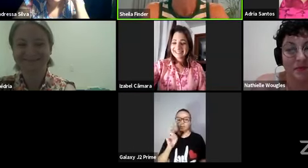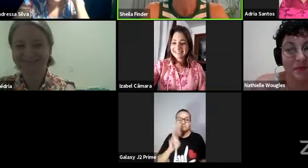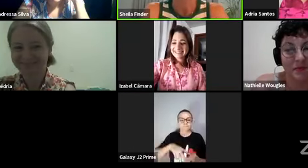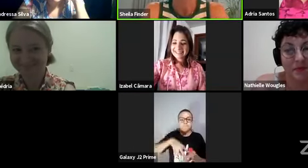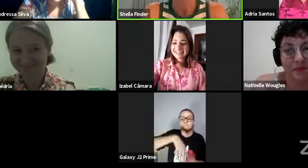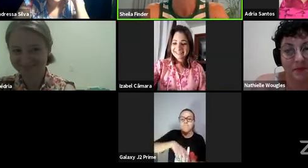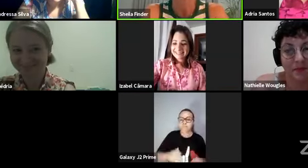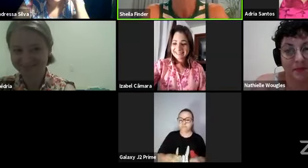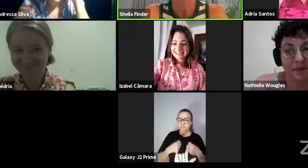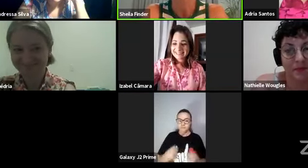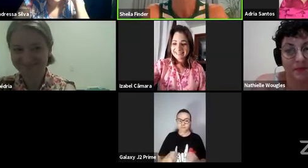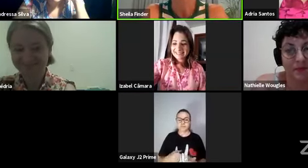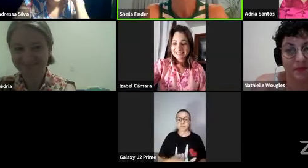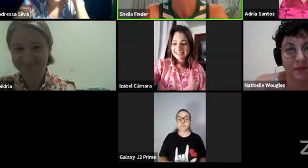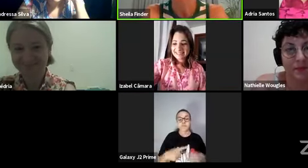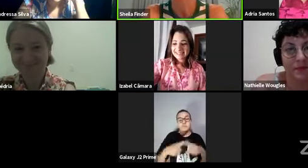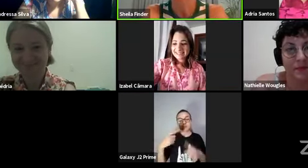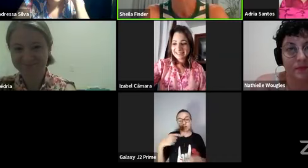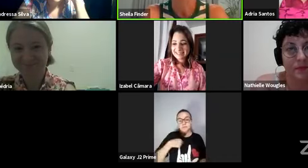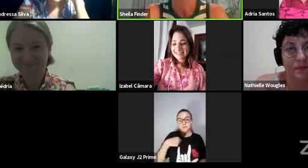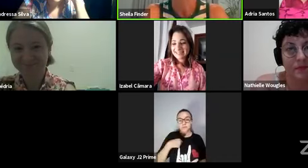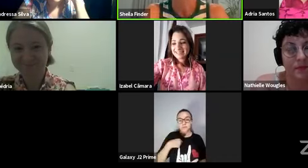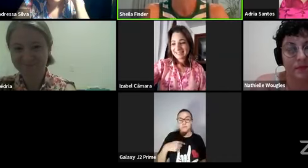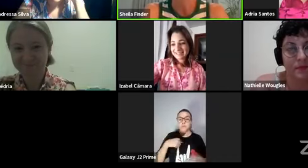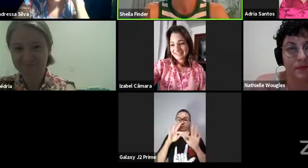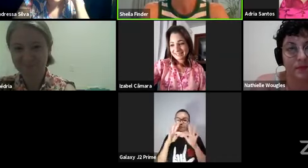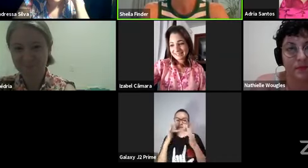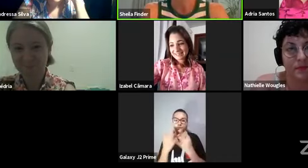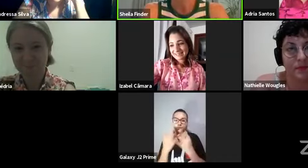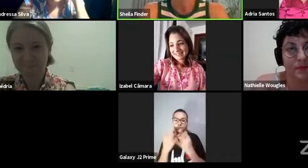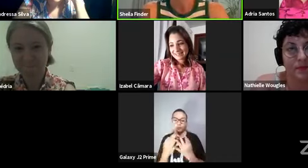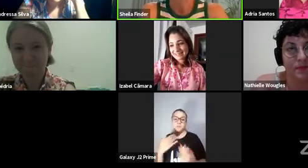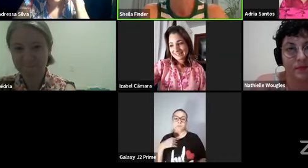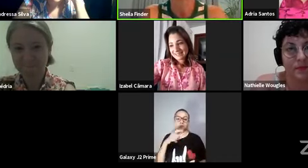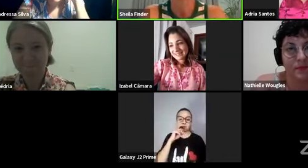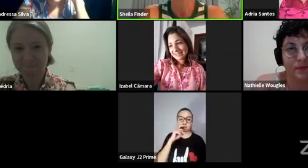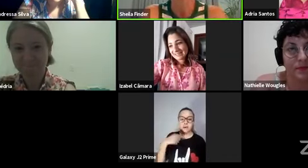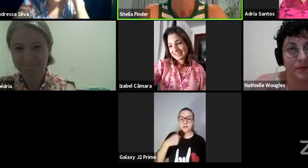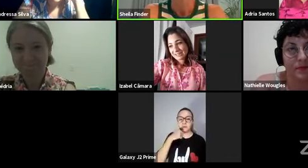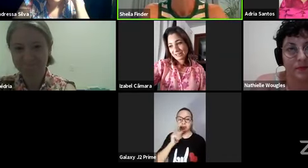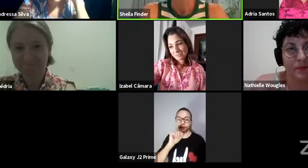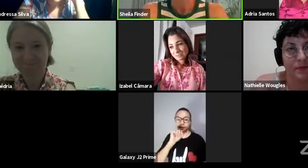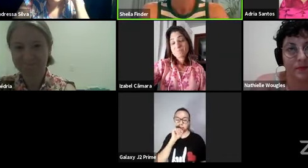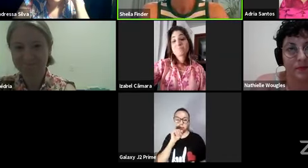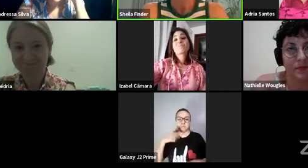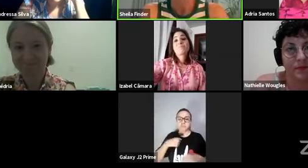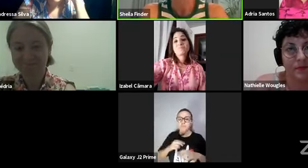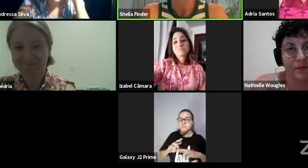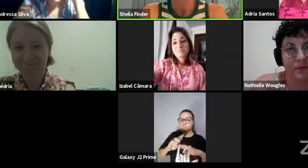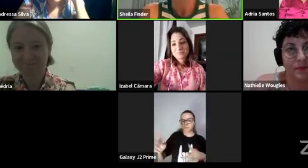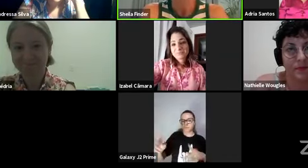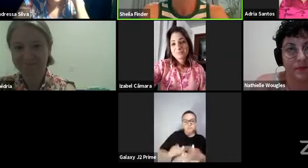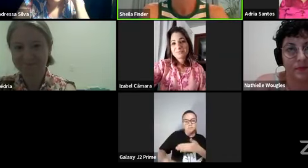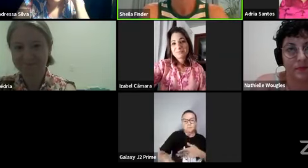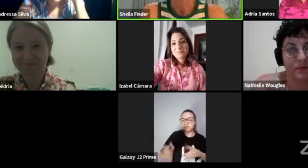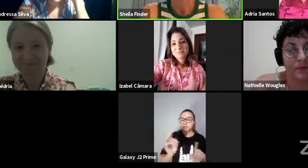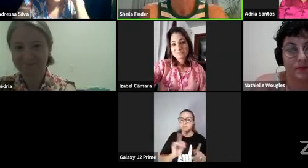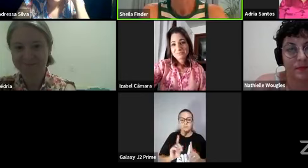Mas os meus pais, de forma alguma, me trataram de forma diferente. Mesmo eu